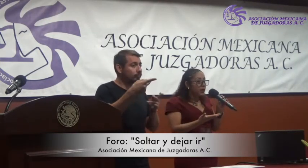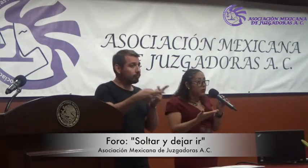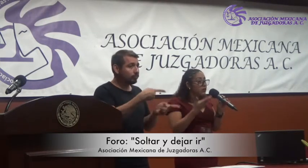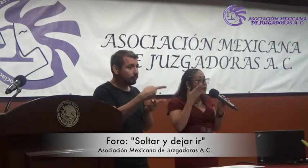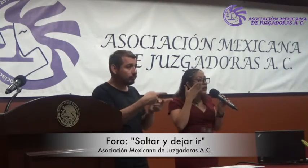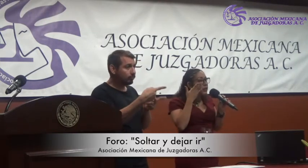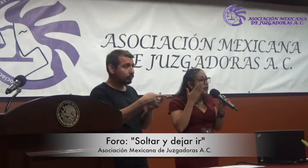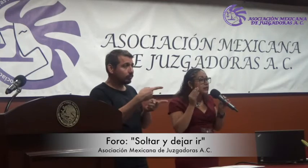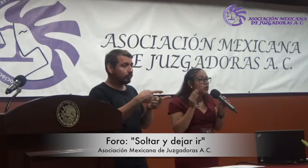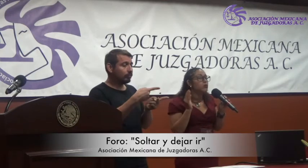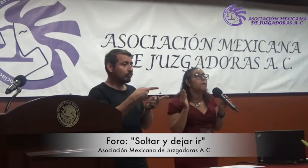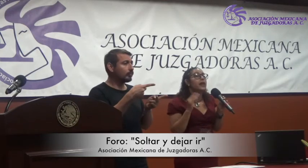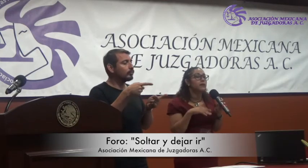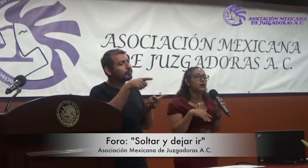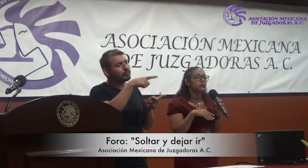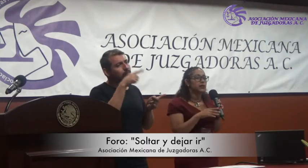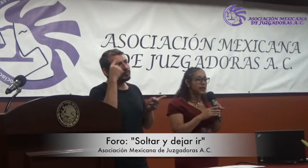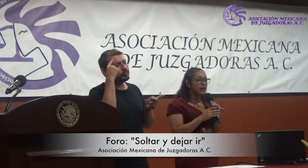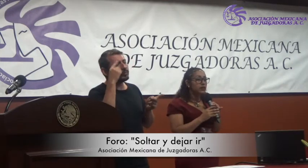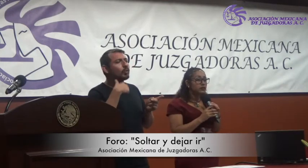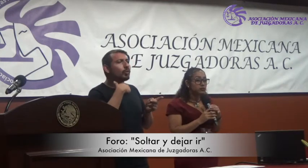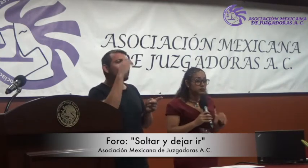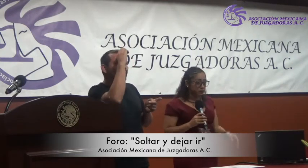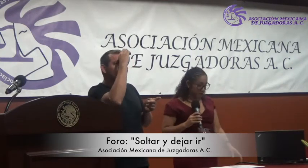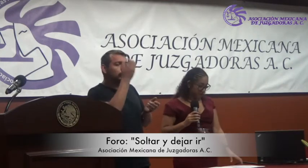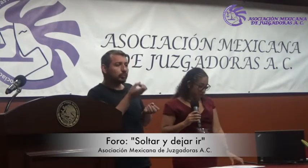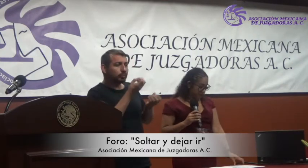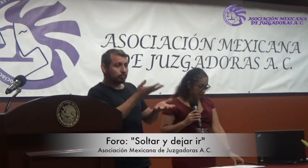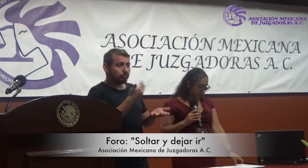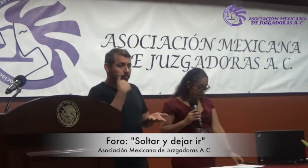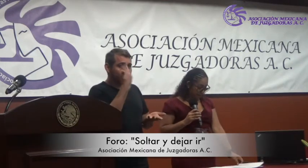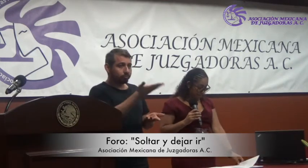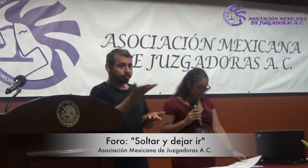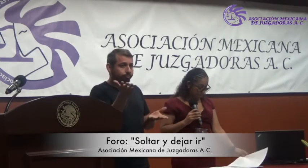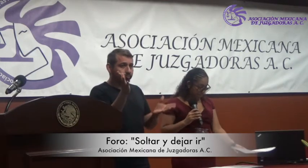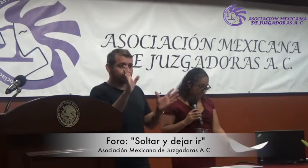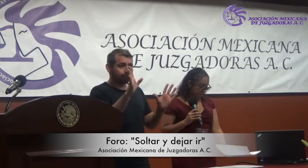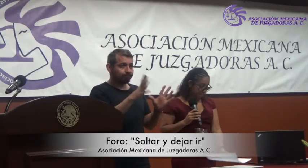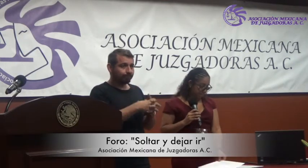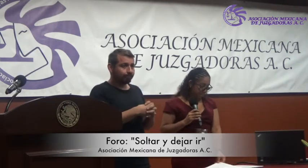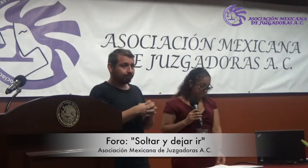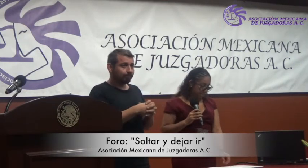una pregunta? ¿Quieren hacer un breve comentario?